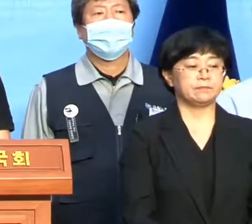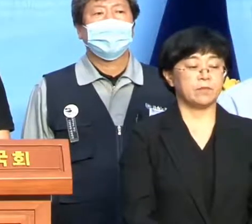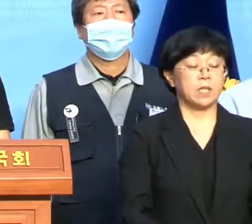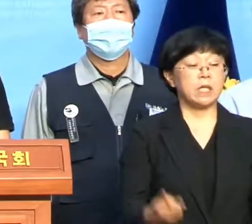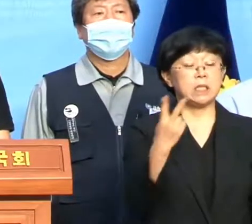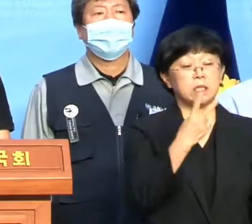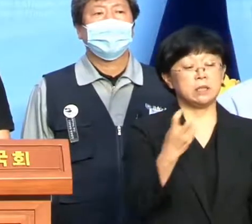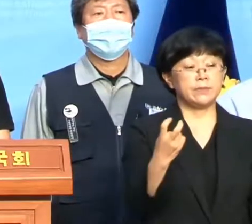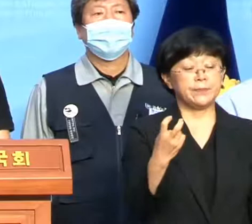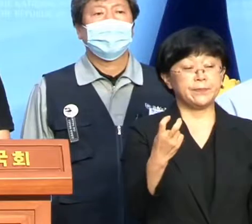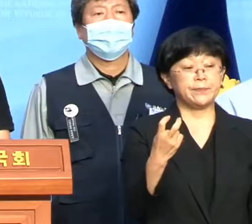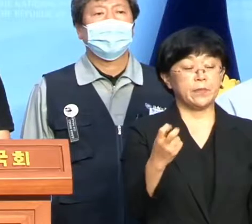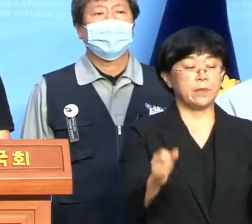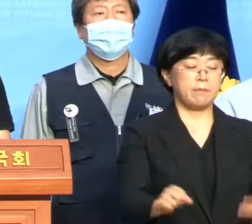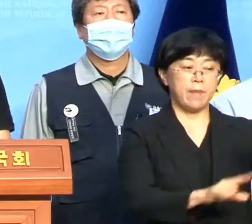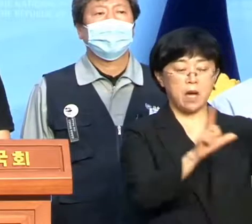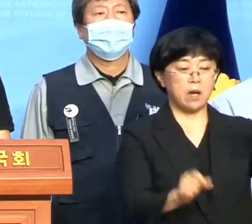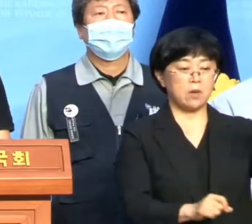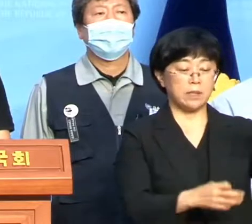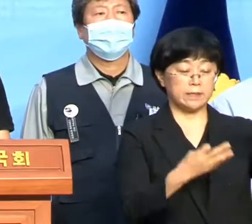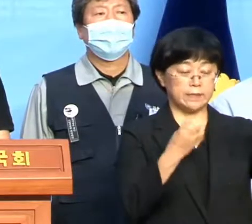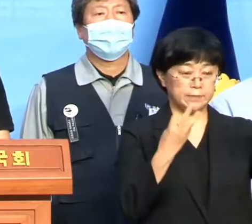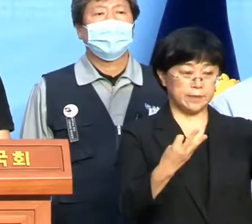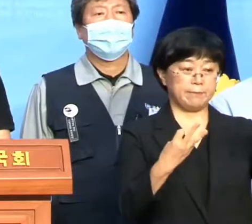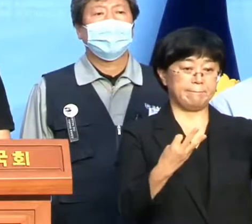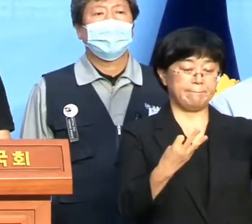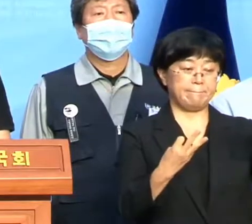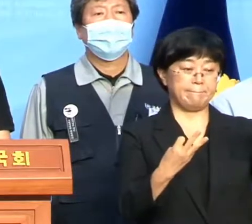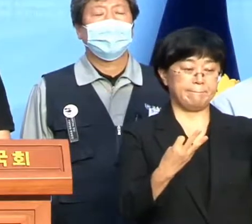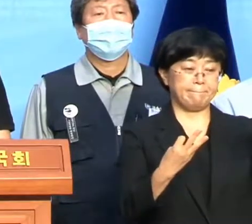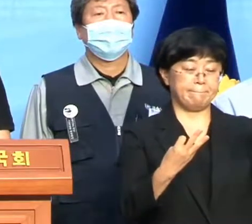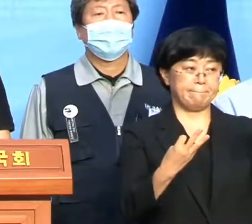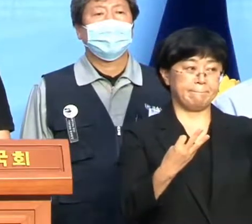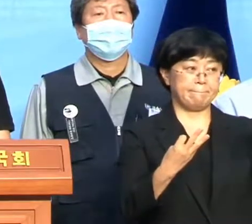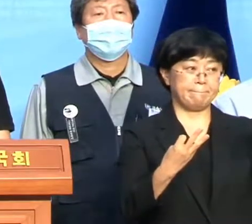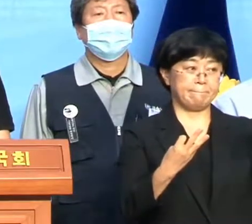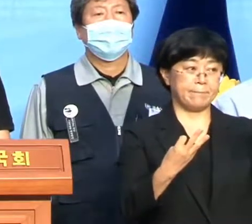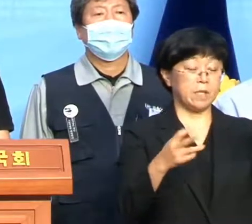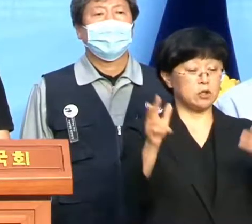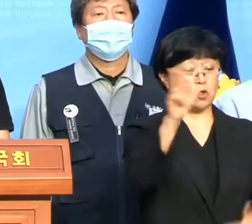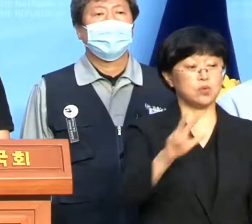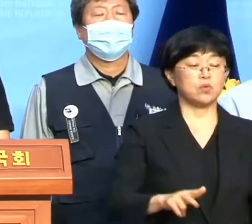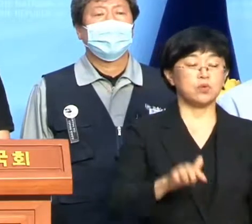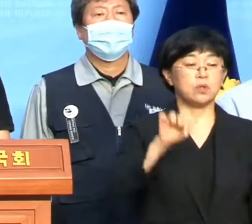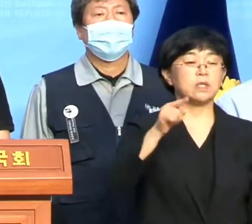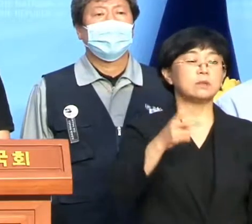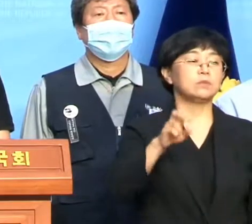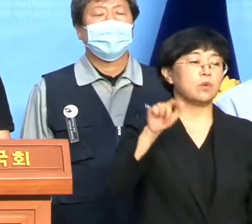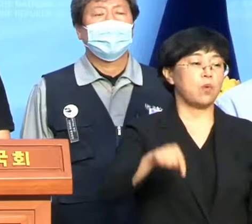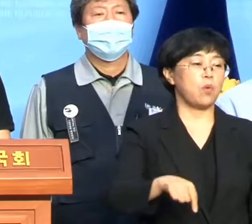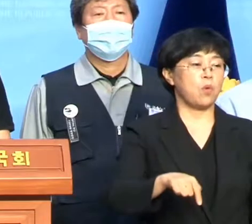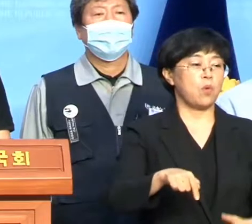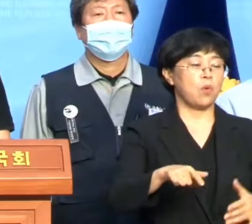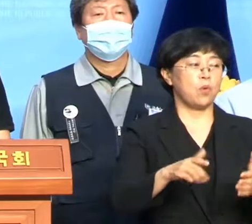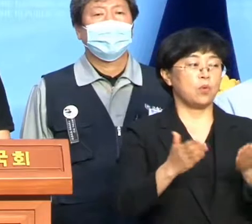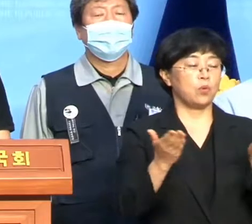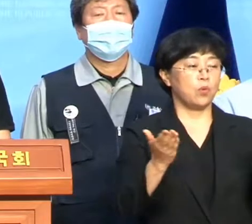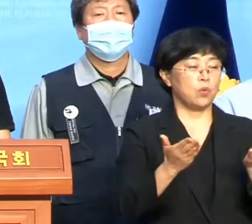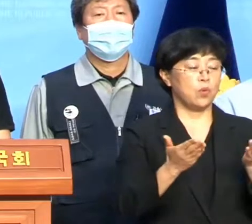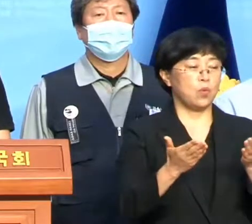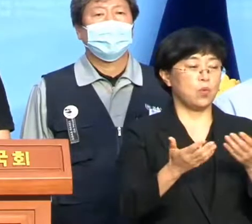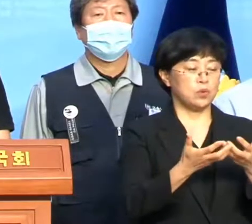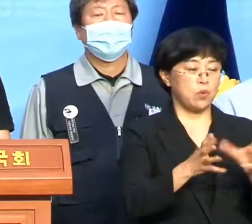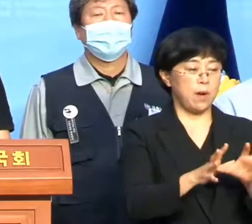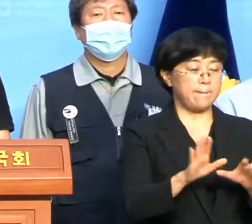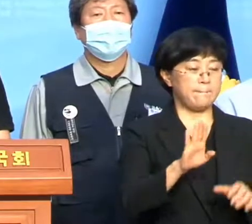2020 년 8월 13일 증보 정부 금속 노동조합 정의당